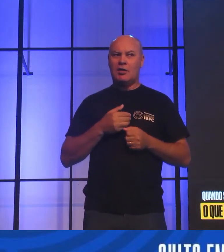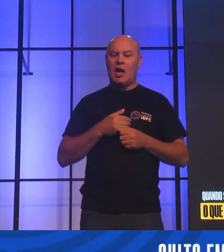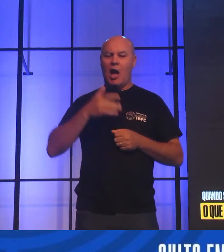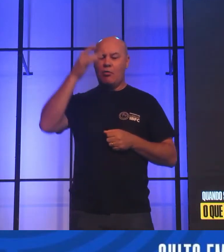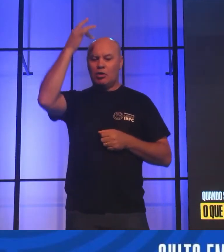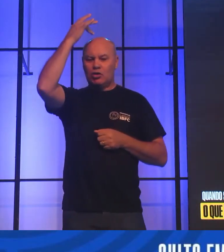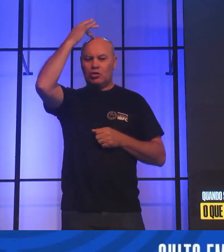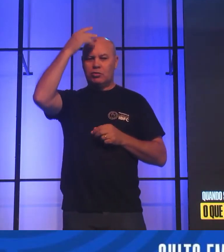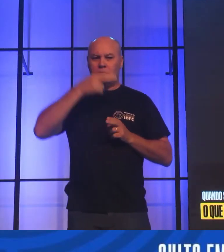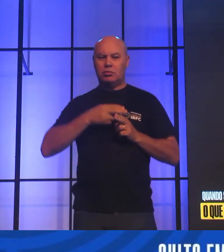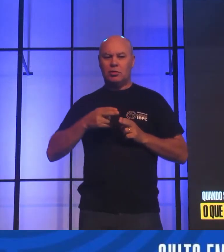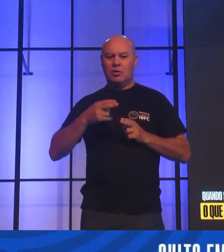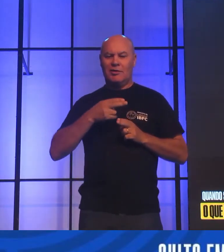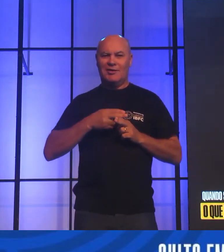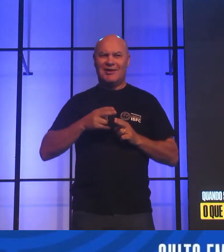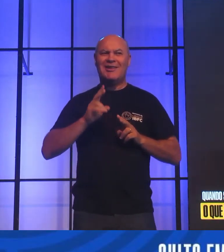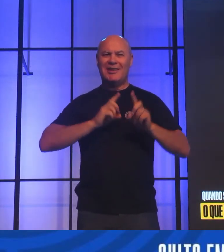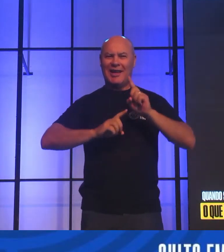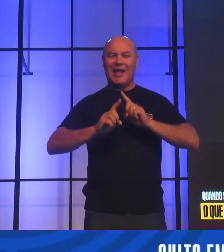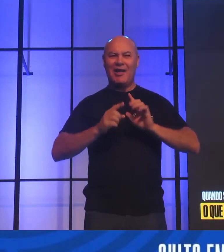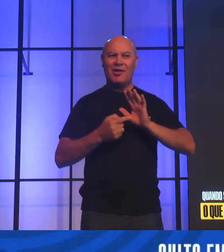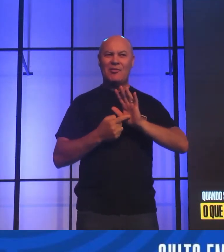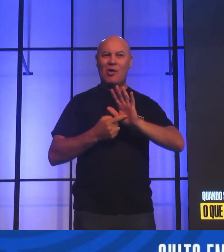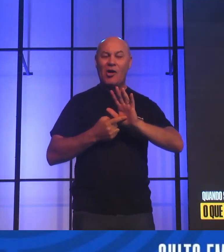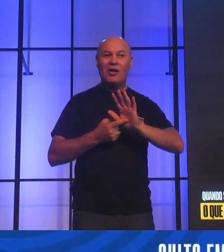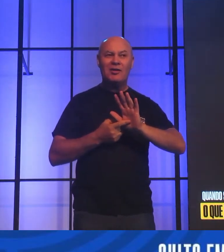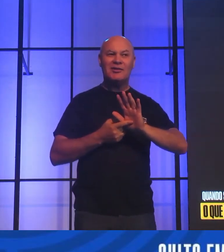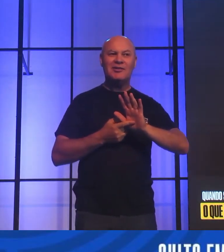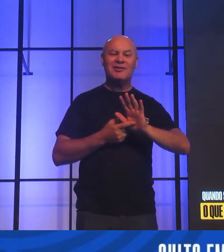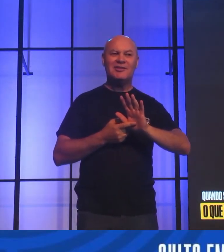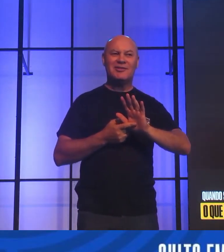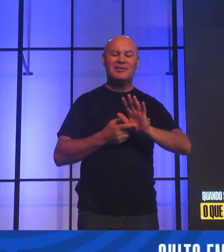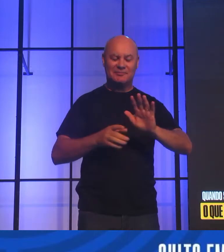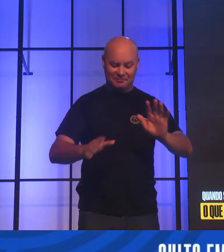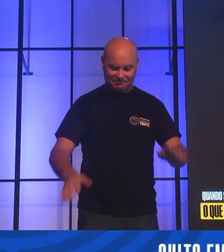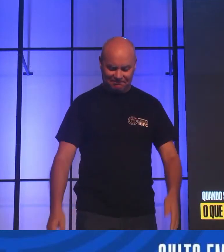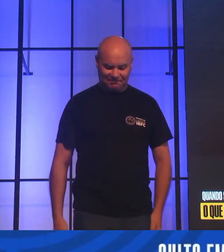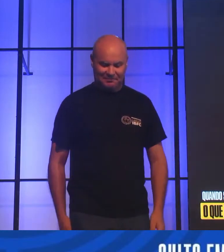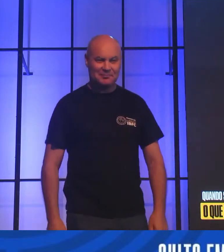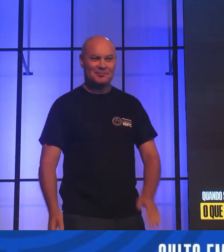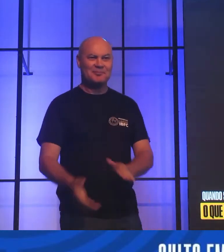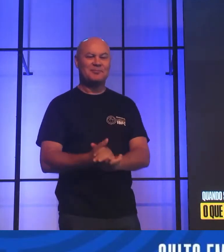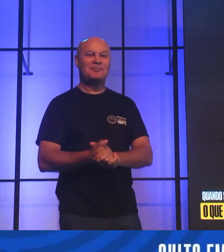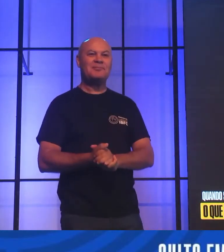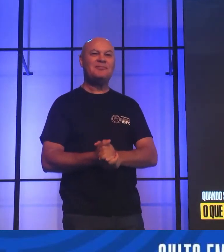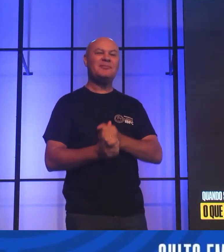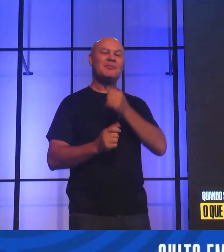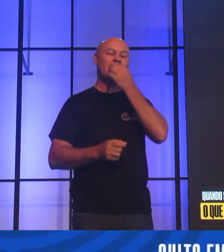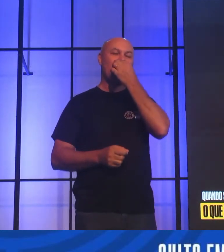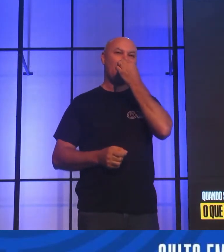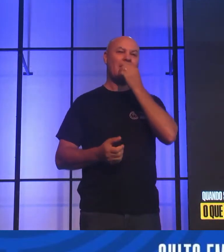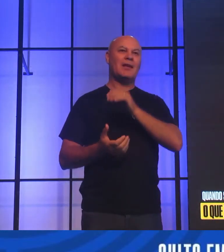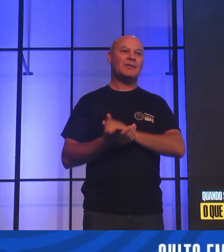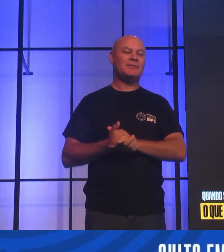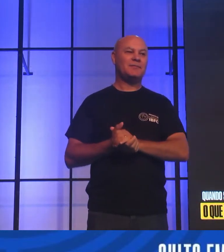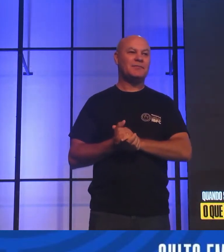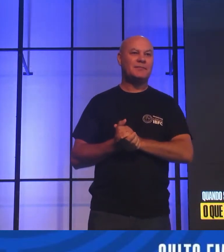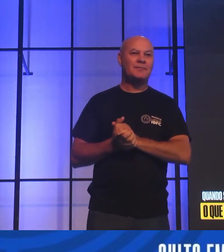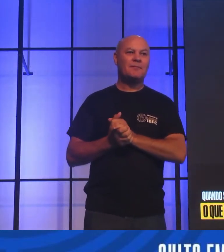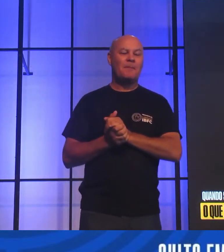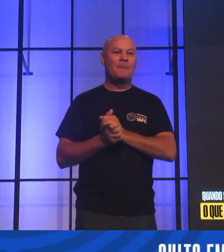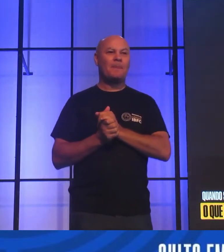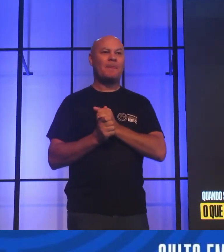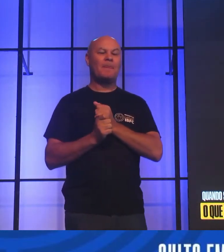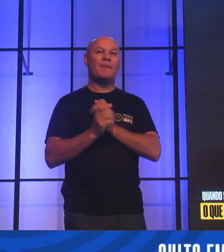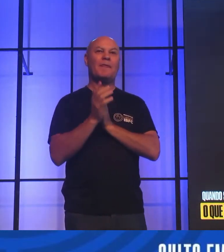namorar, graças a Deus que esses dois que conseguiram, eu tenho uma filha solteira ainda, os dois que conseguiram chegaram